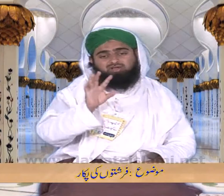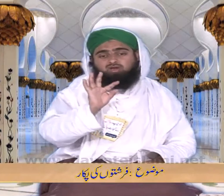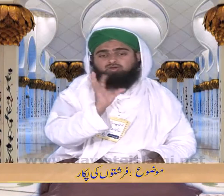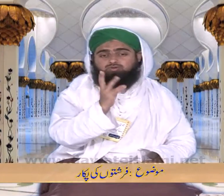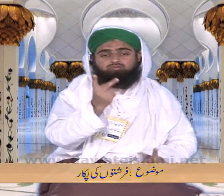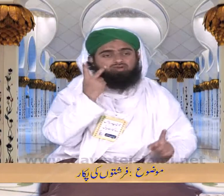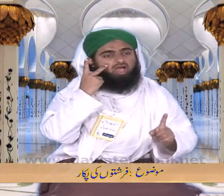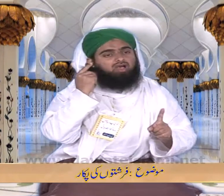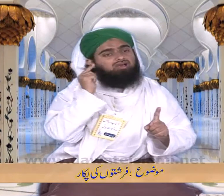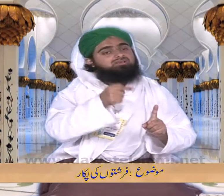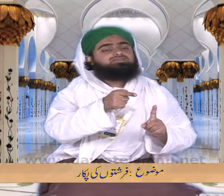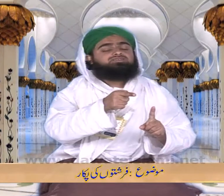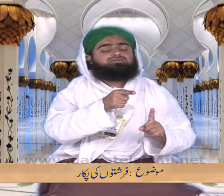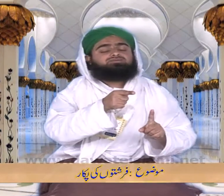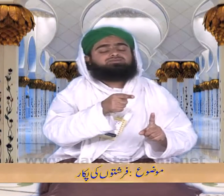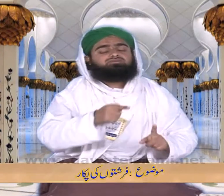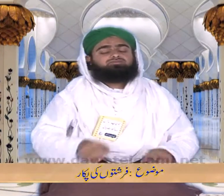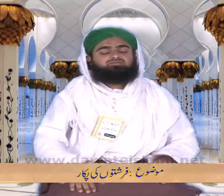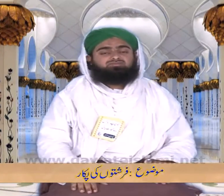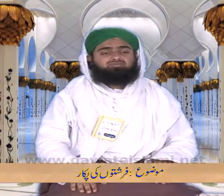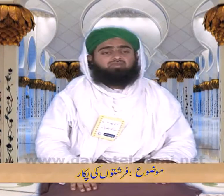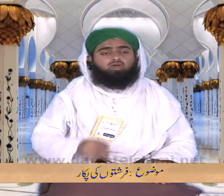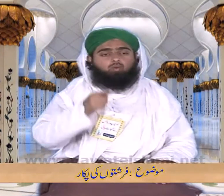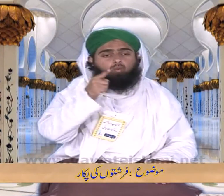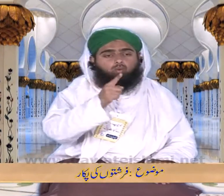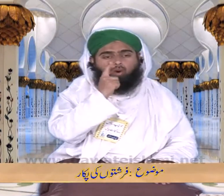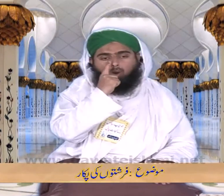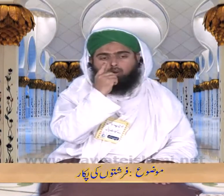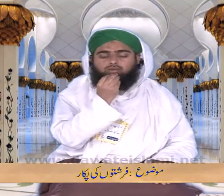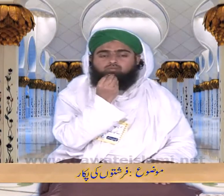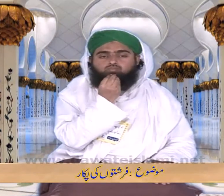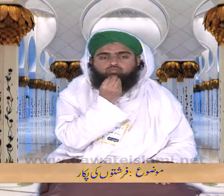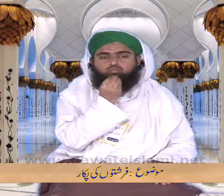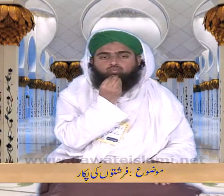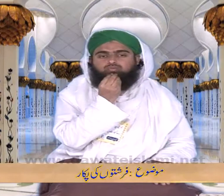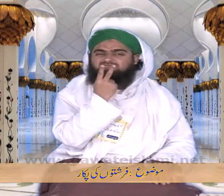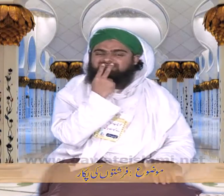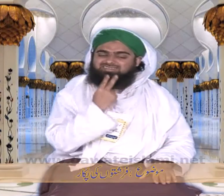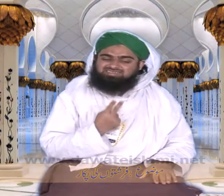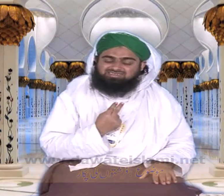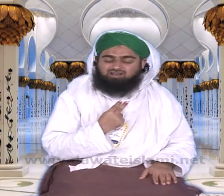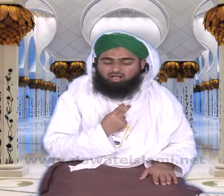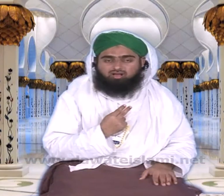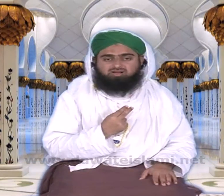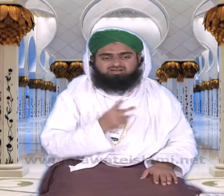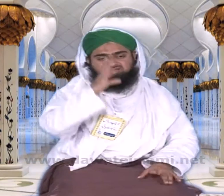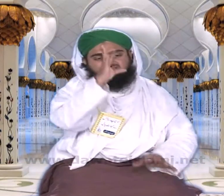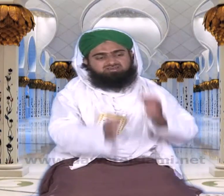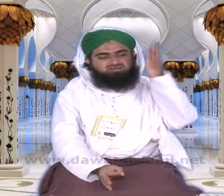دنیا اس کو دیکھ لو پھر اس بڑیہ کو جو دنیا بڑیہ کی صورت میں آئی تھی اس کو جان نم میں پھیک